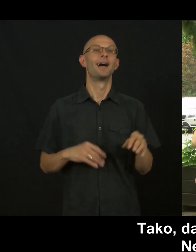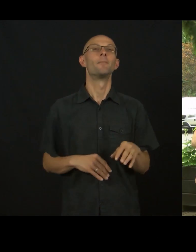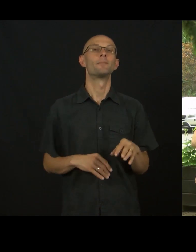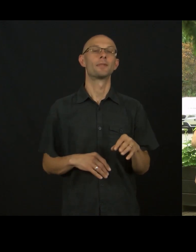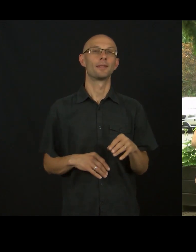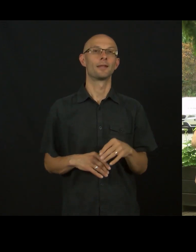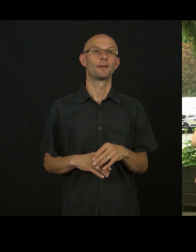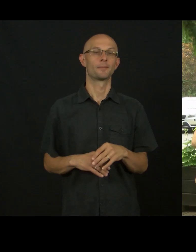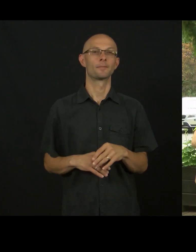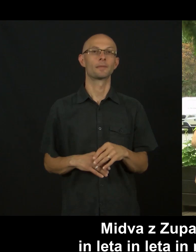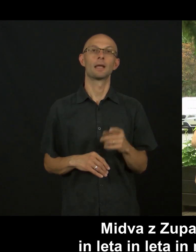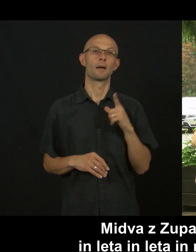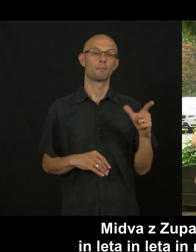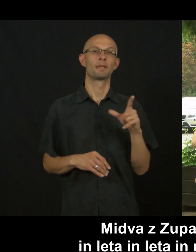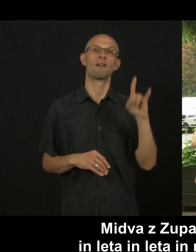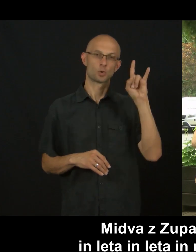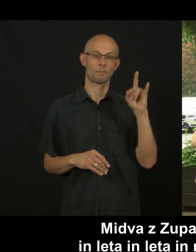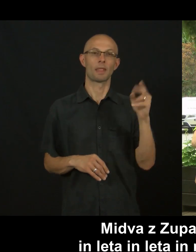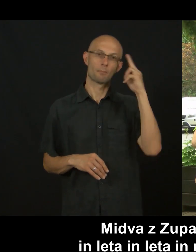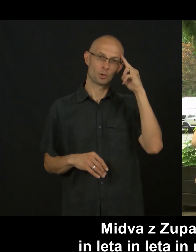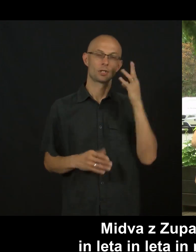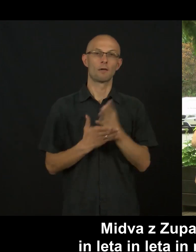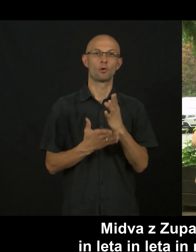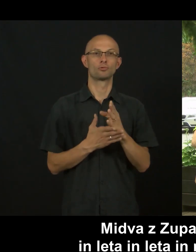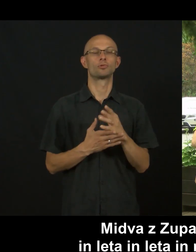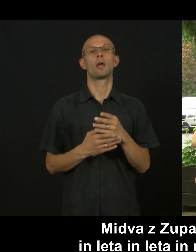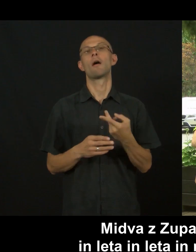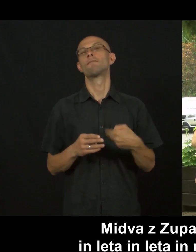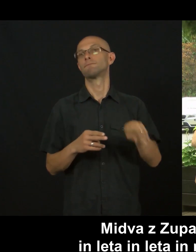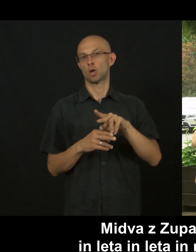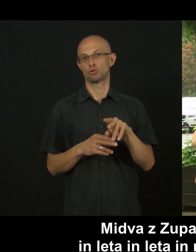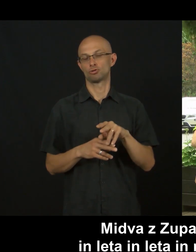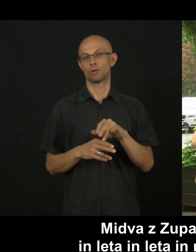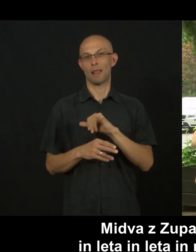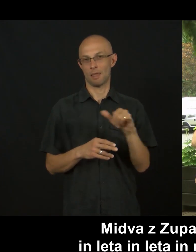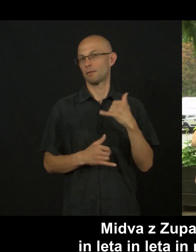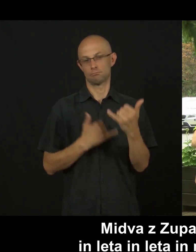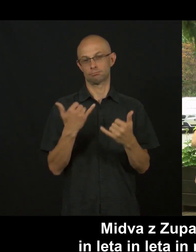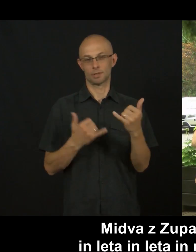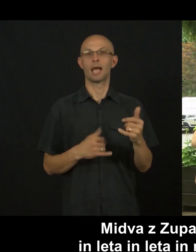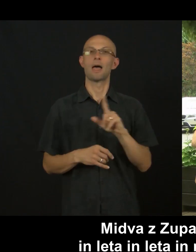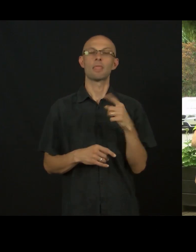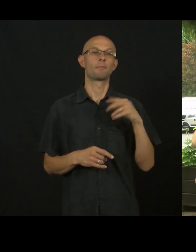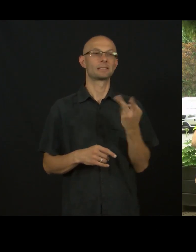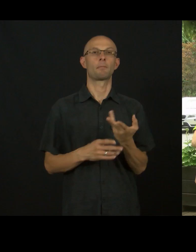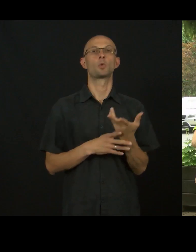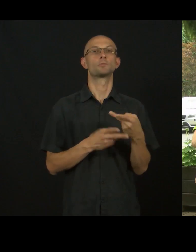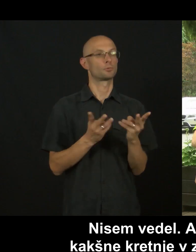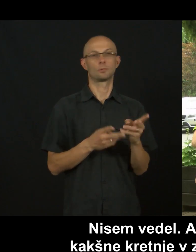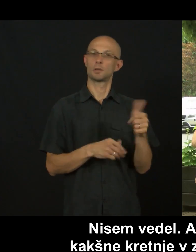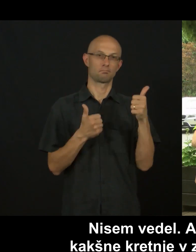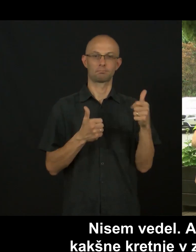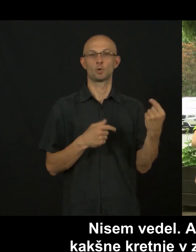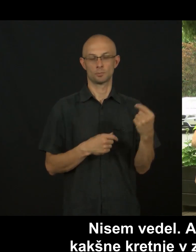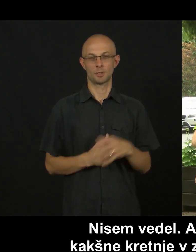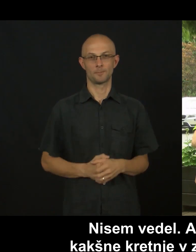pa... Jaz Zupana se poznava že leta in leta in leta in ne bi ga zamenil za Cimra.